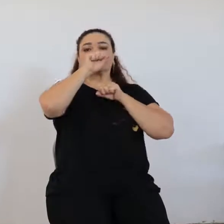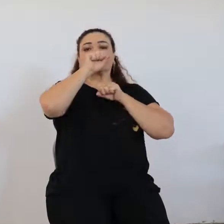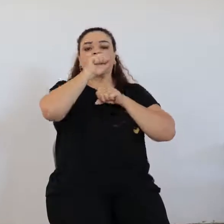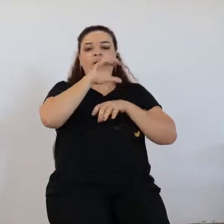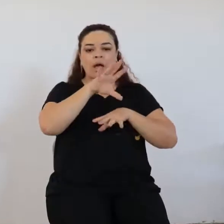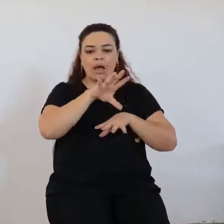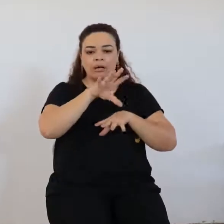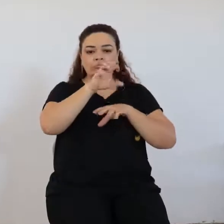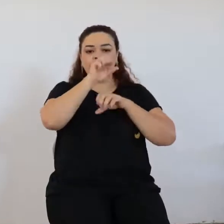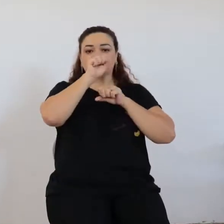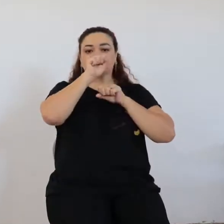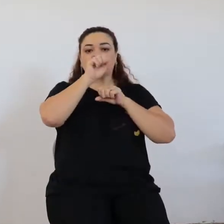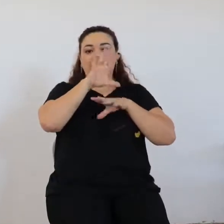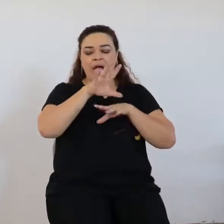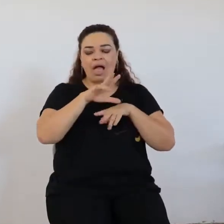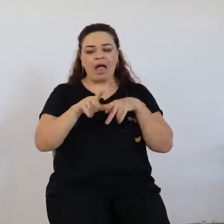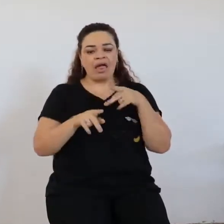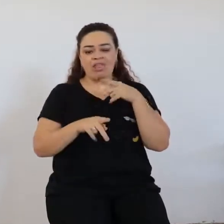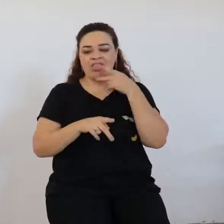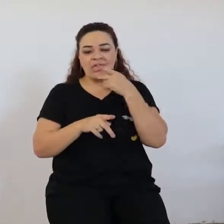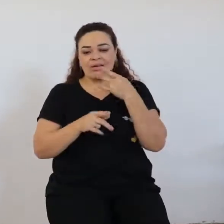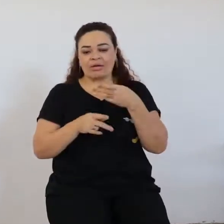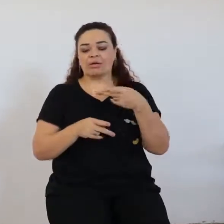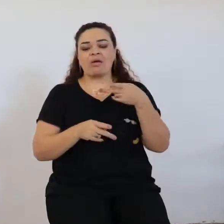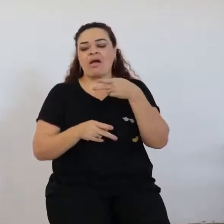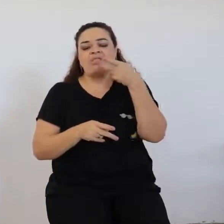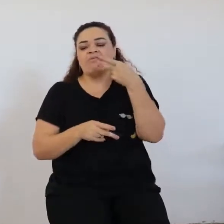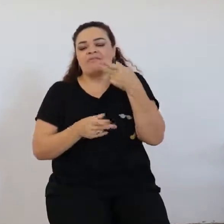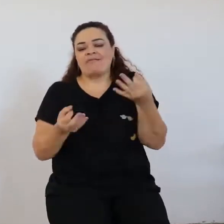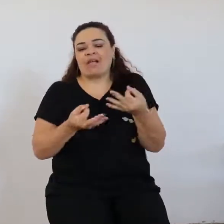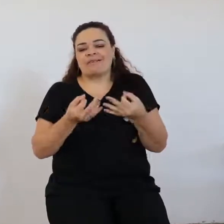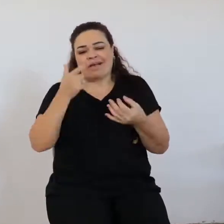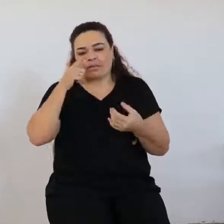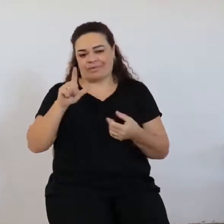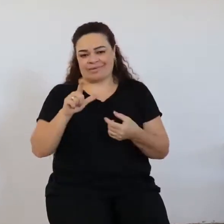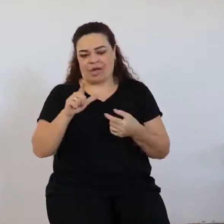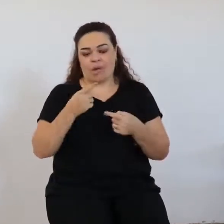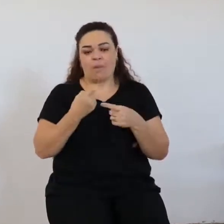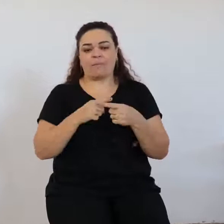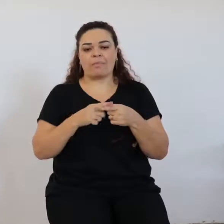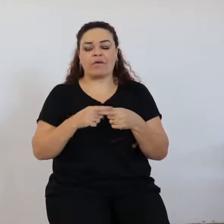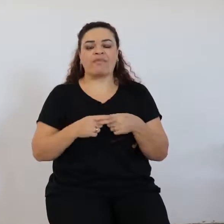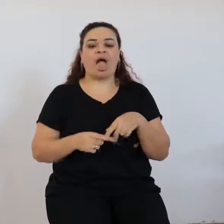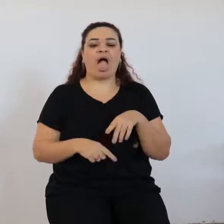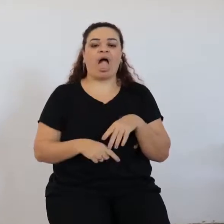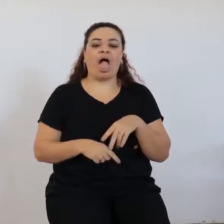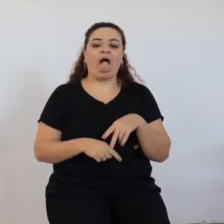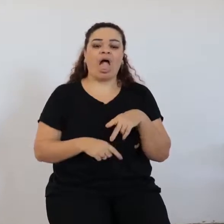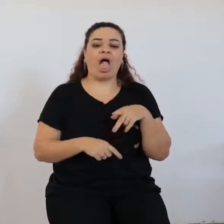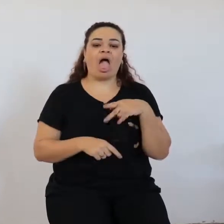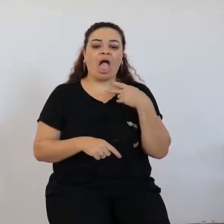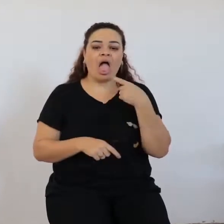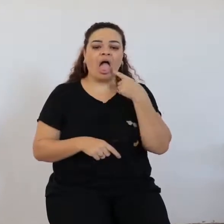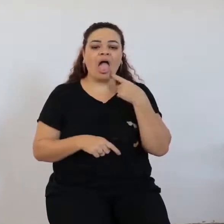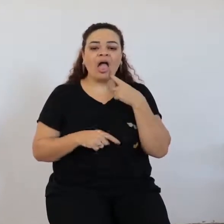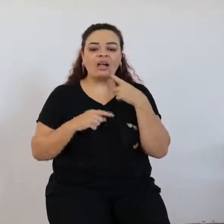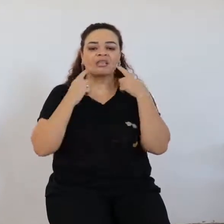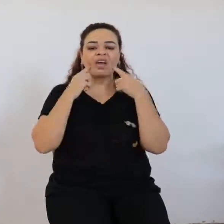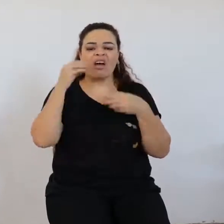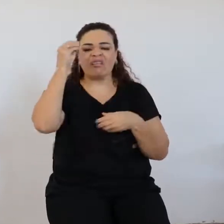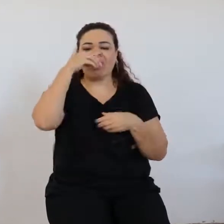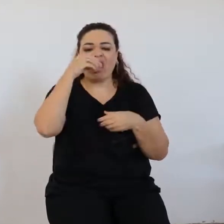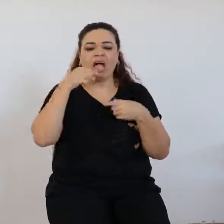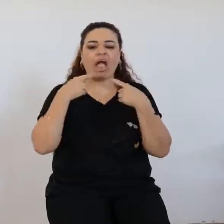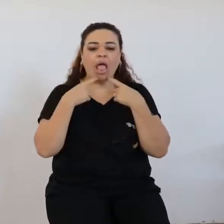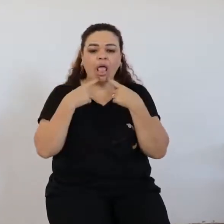porque ela fica com a boca aberta, então ela tem fraqueza muscular nessas estruturas de lábio, língua e bochecha. Então ela vai